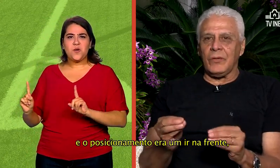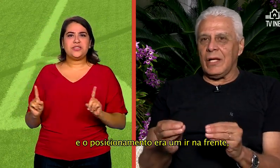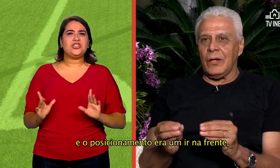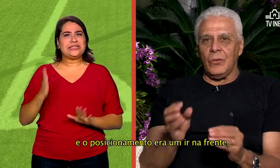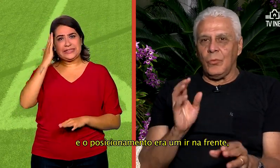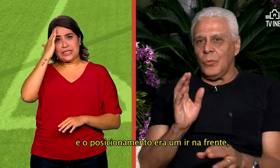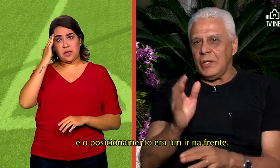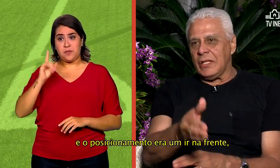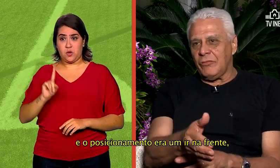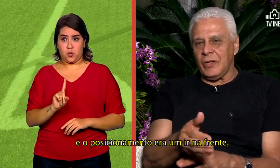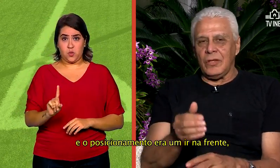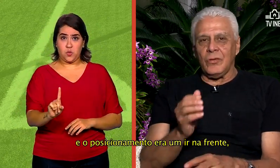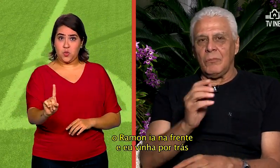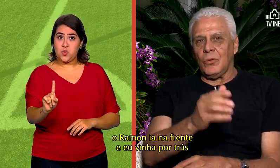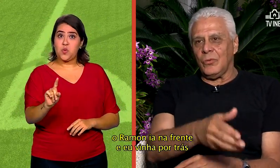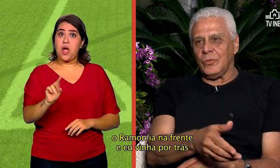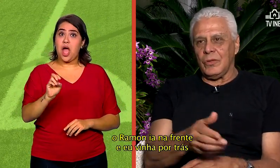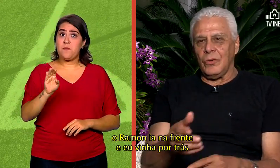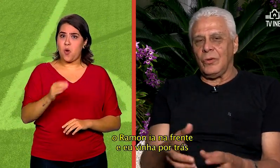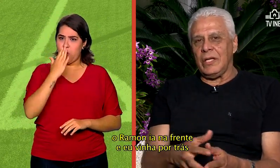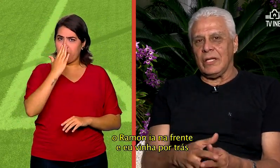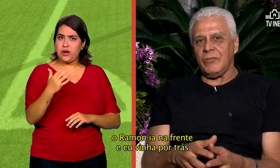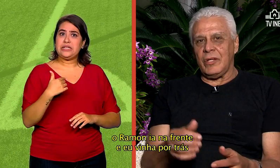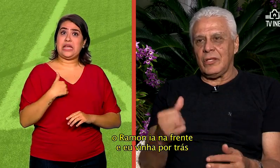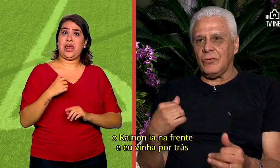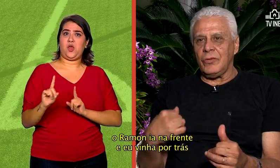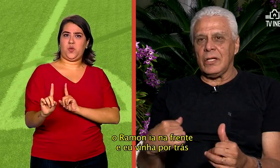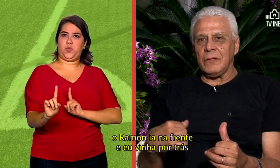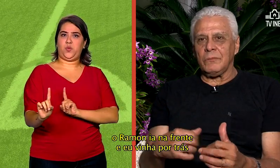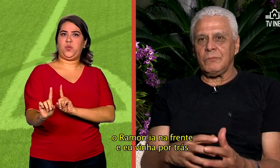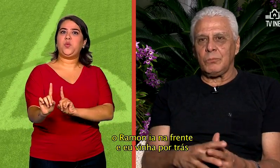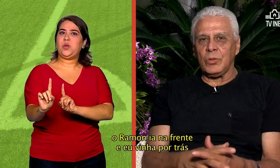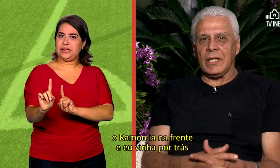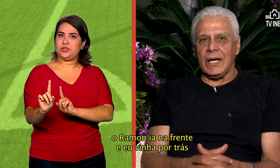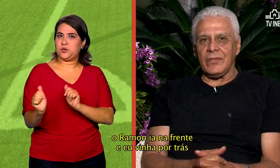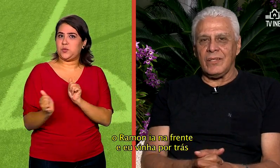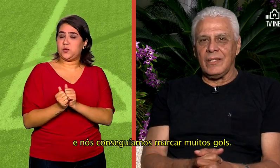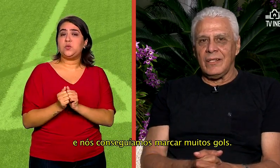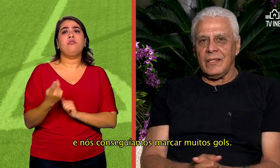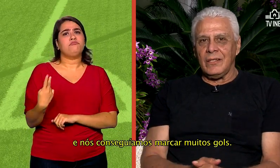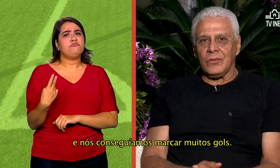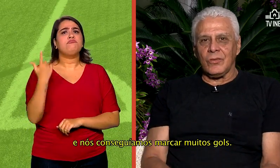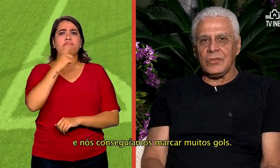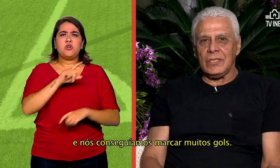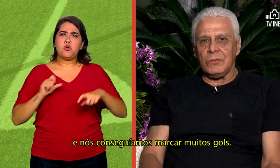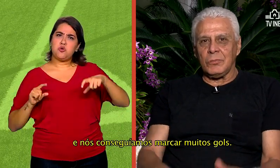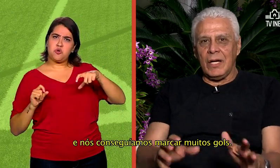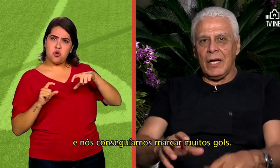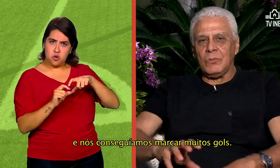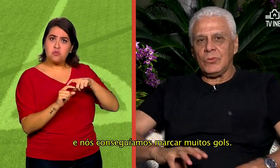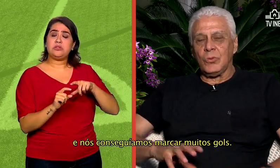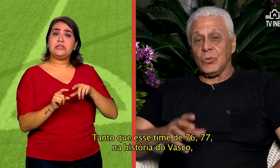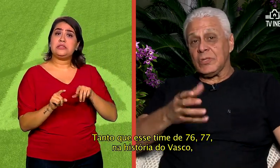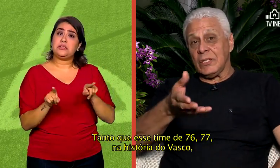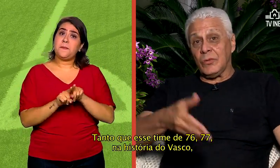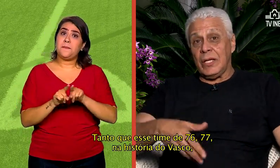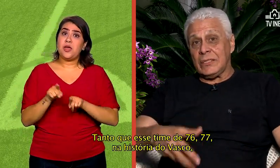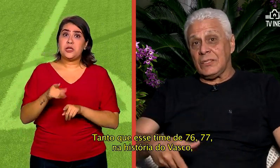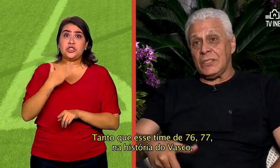era um ir na frente, o Ramon ia na frente e eu vinha por trás. E nós conseguimos marcar muitos gols, tanto que esse time